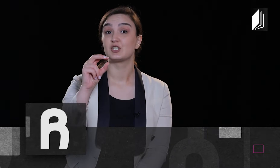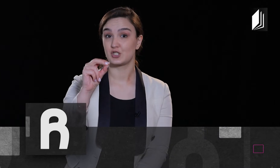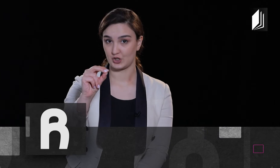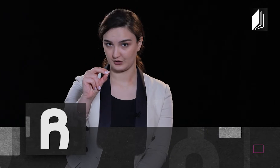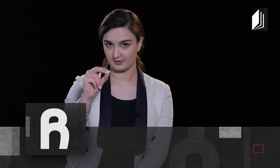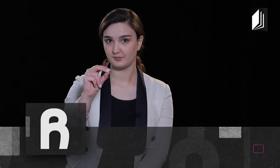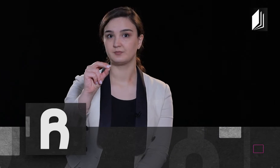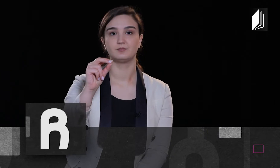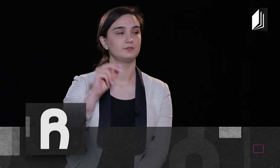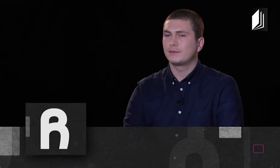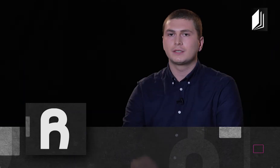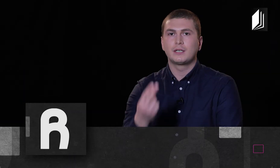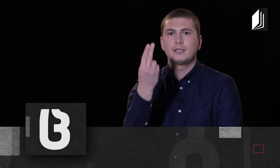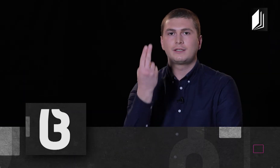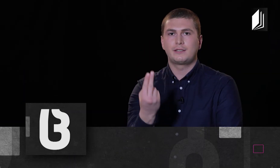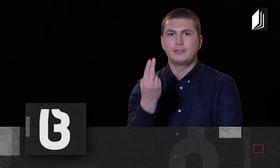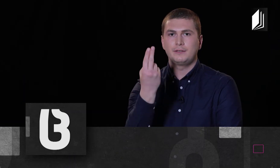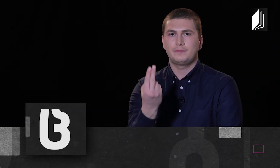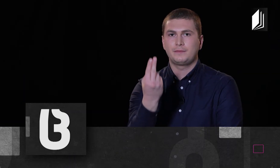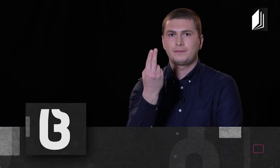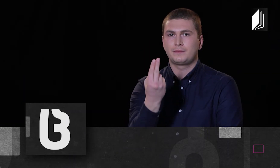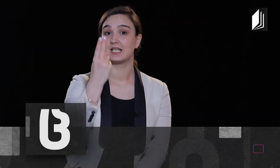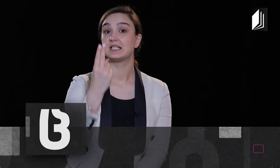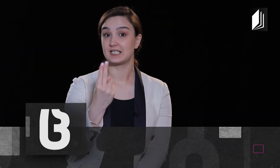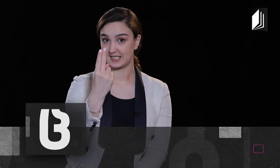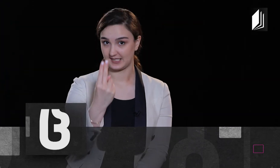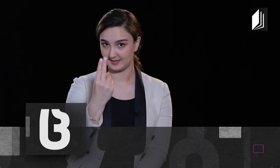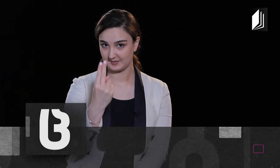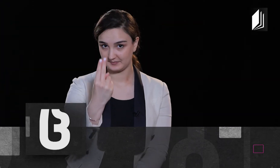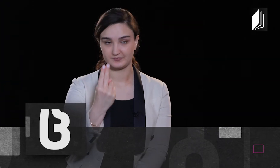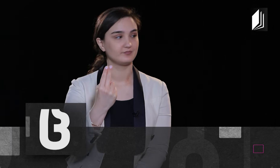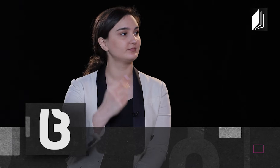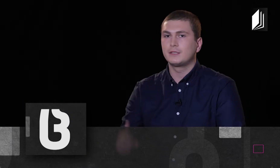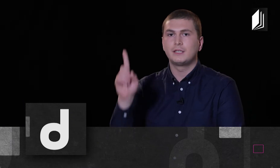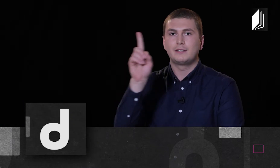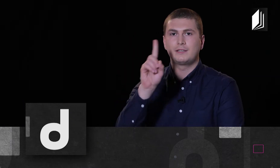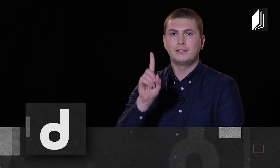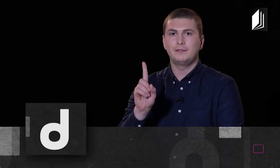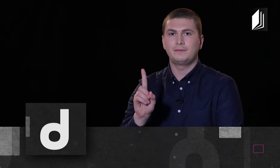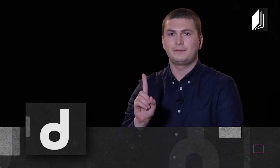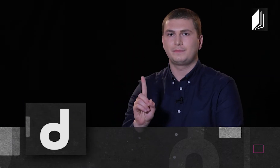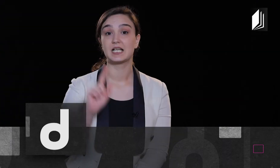Ç C C Z